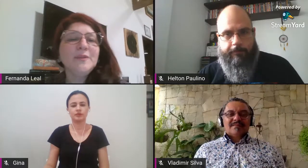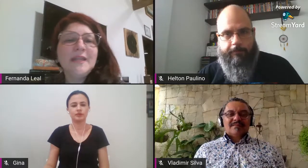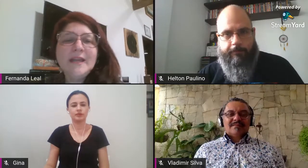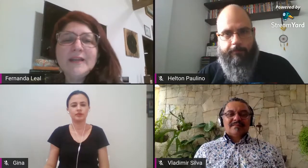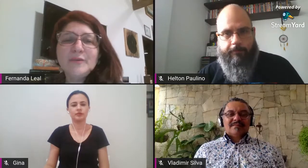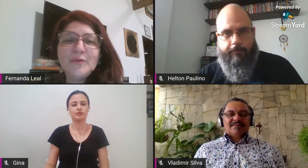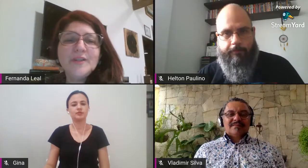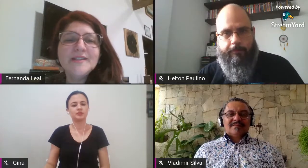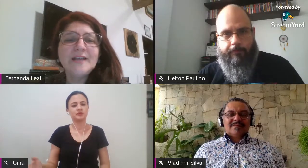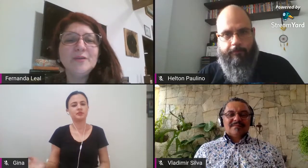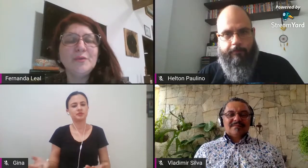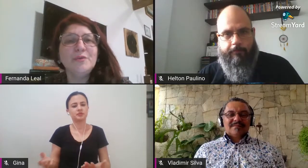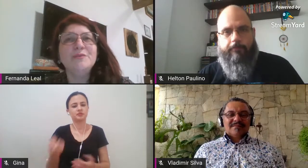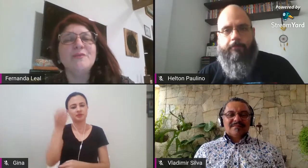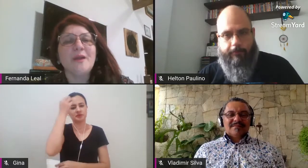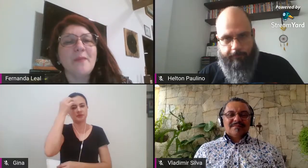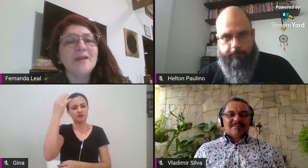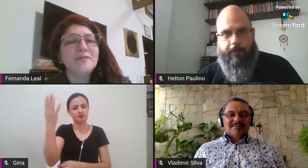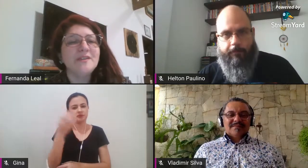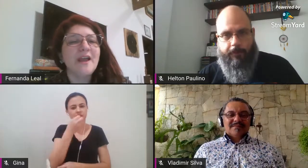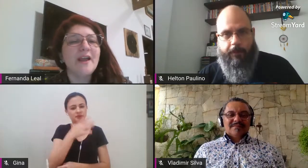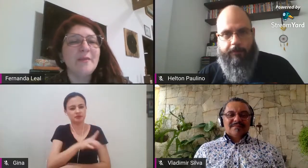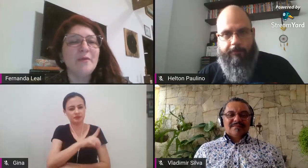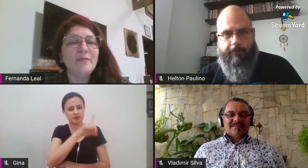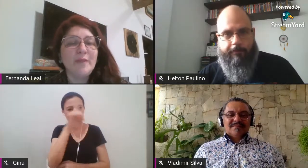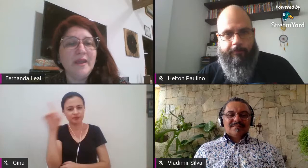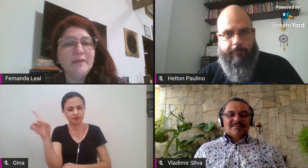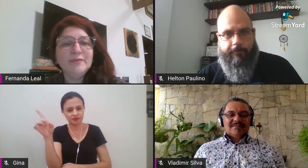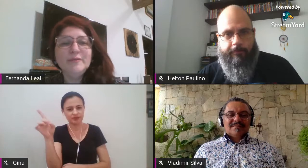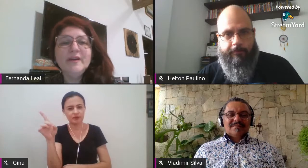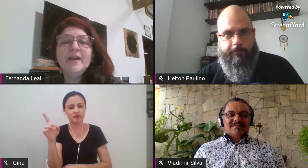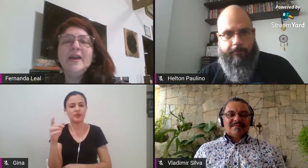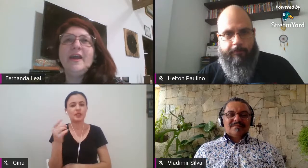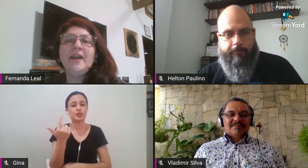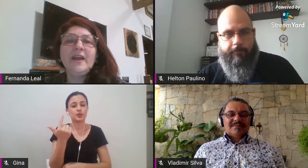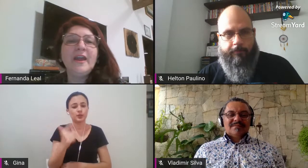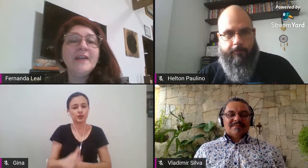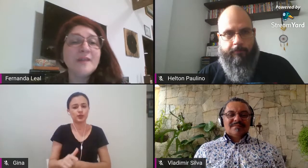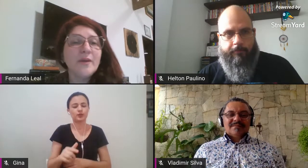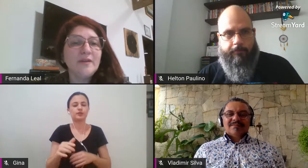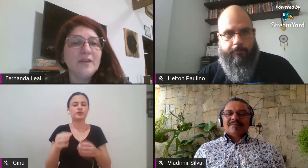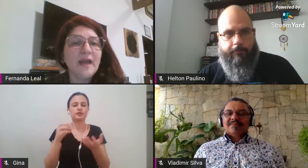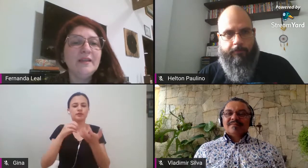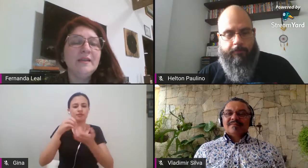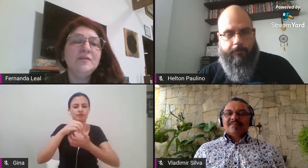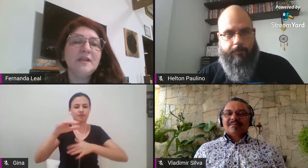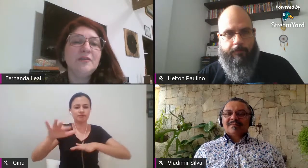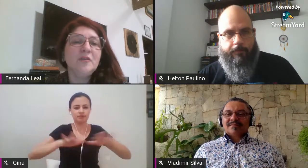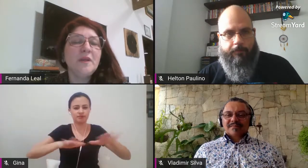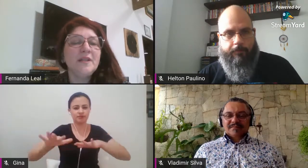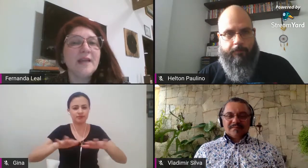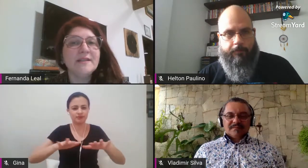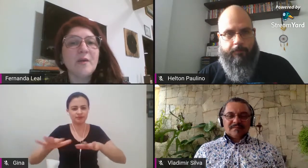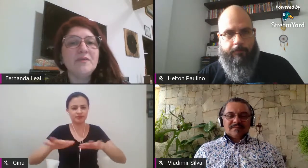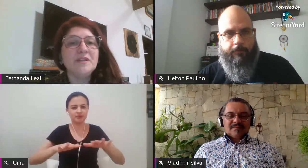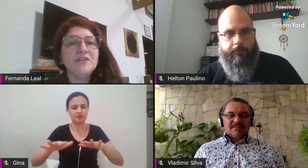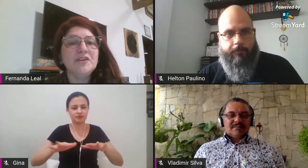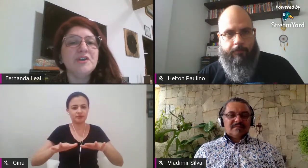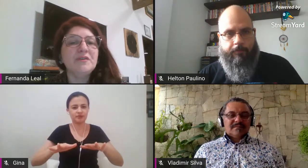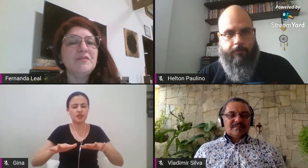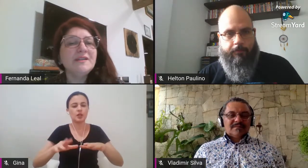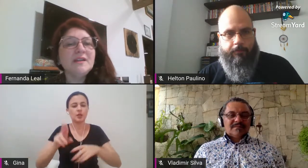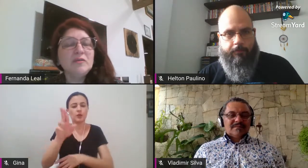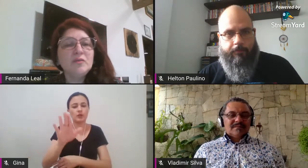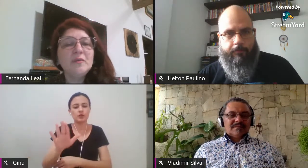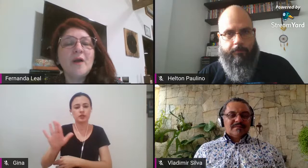Então, bom dia a todas e a todos, né? Mais um CH em movimento. Essa é uma atividade que o Centro de Humanidades da UFCG